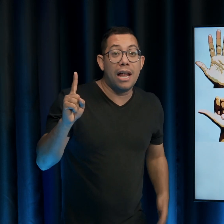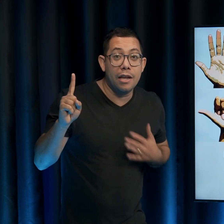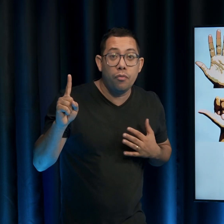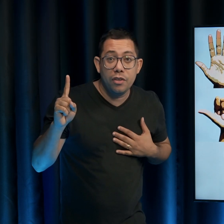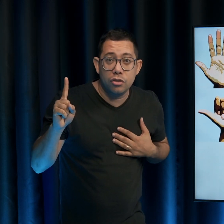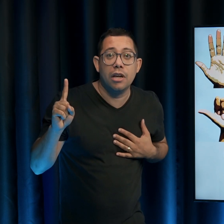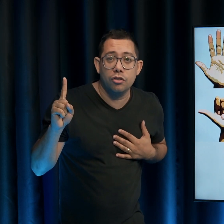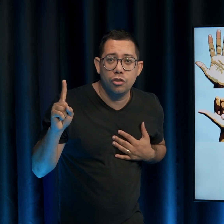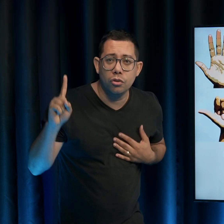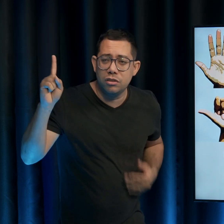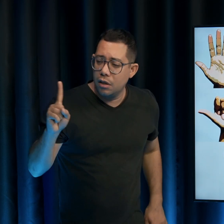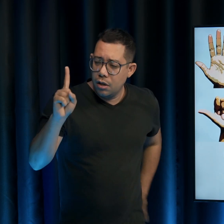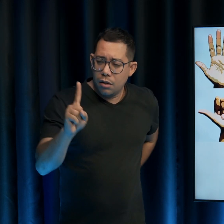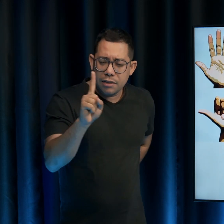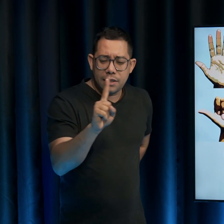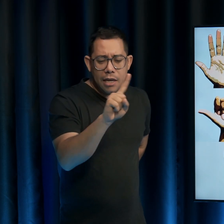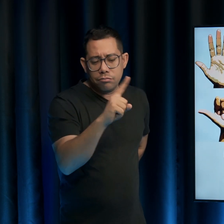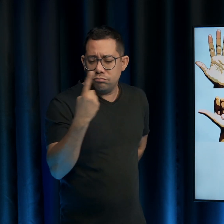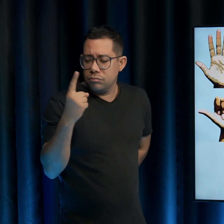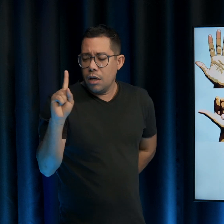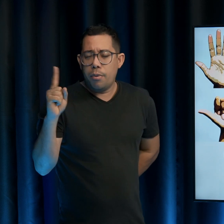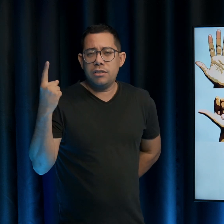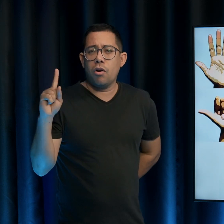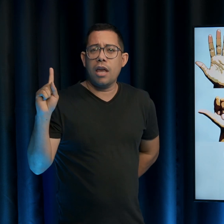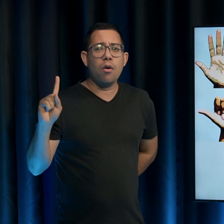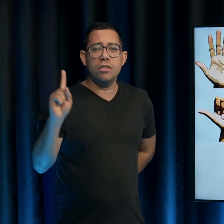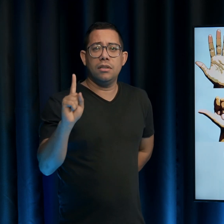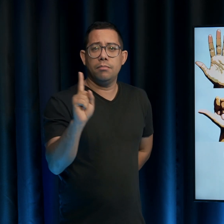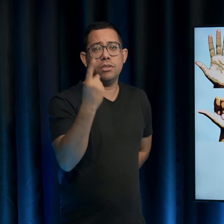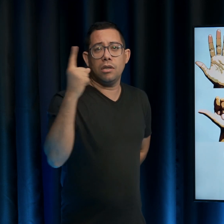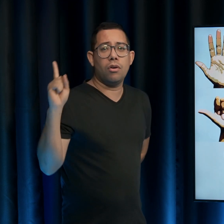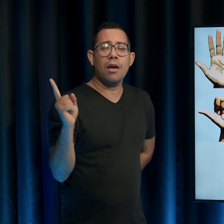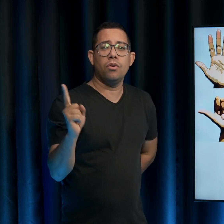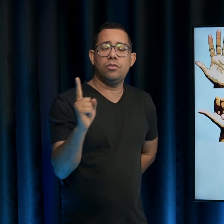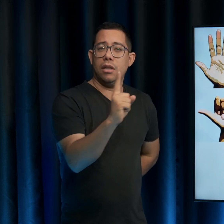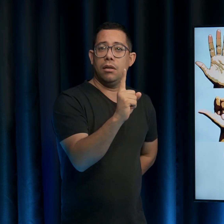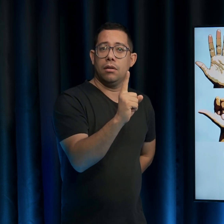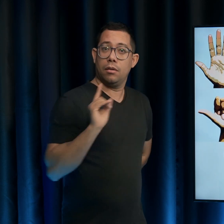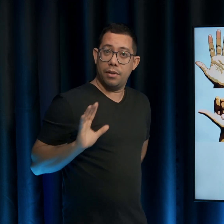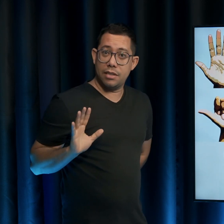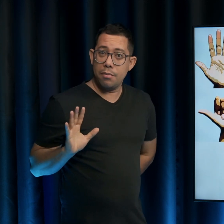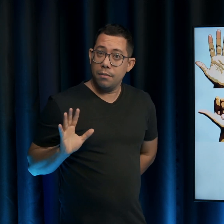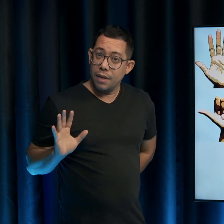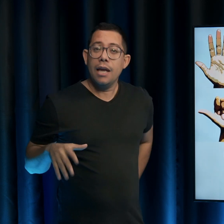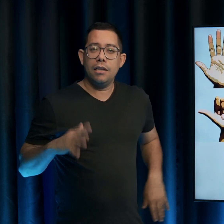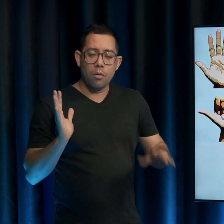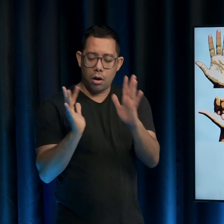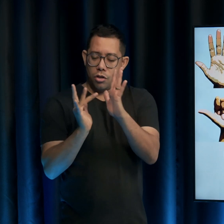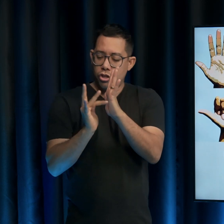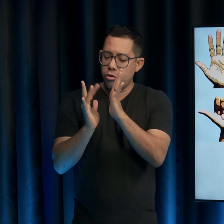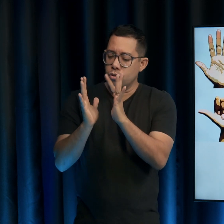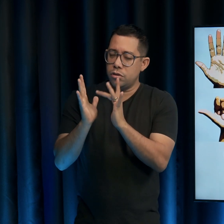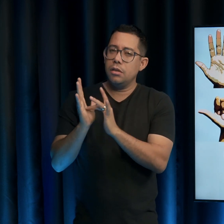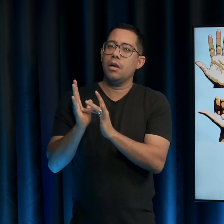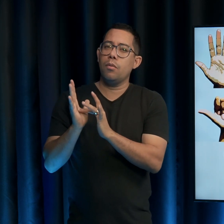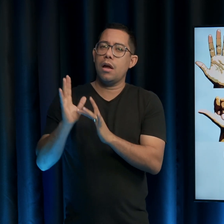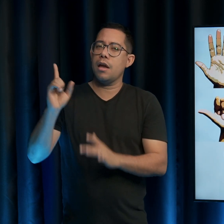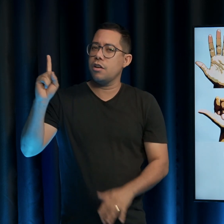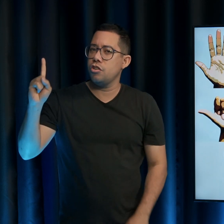não fiz o sinal de Jesus, pode ser qualquer coisa. Pode ser qualquer coisa isso aqui. Percebe? Então, ó, Jesus, então a gente